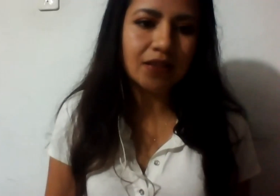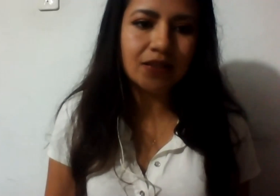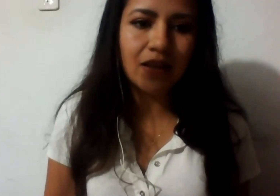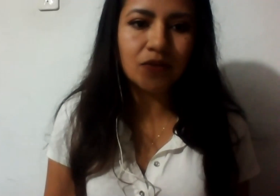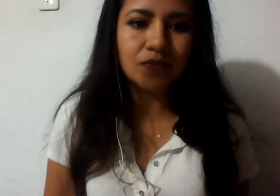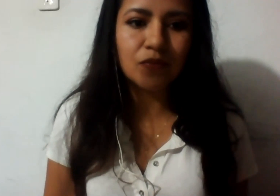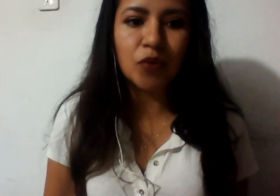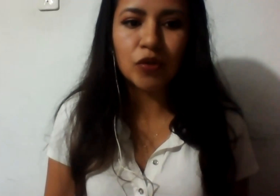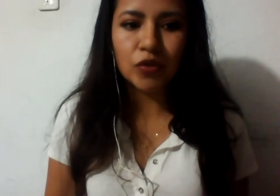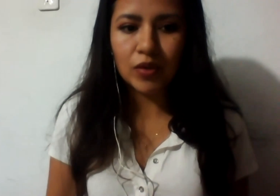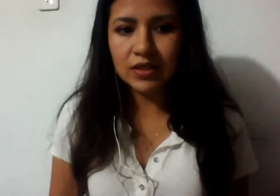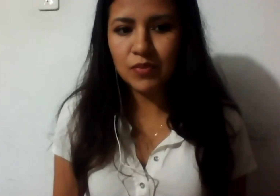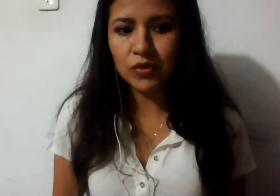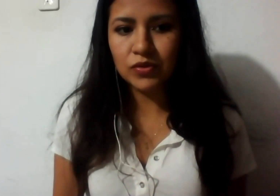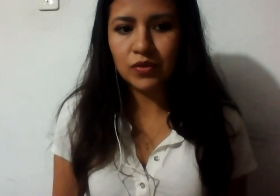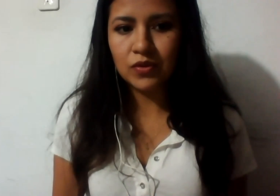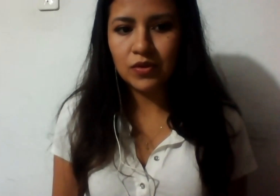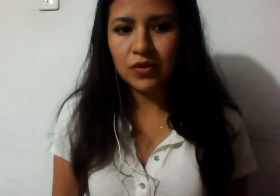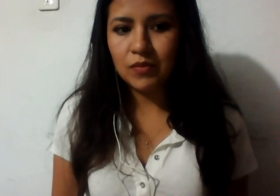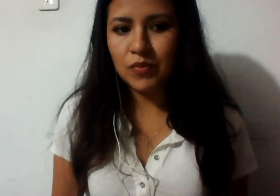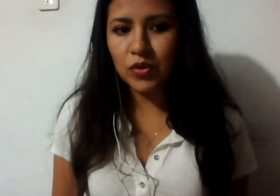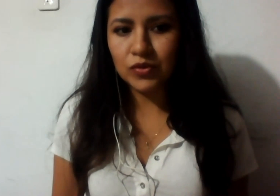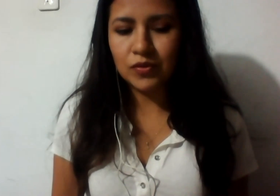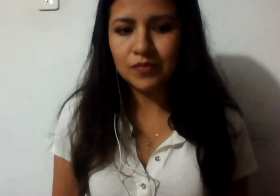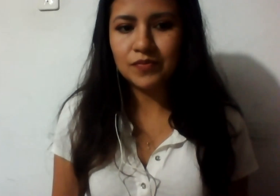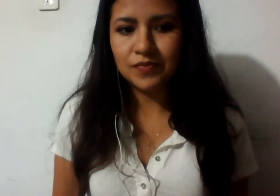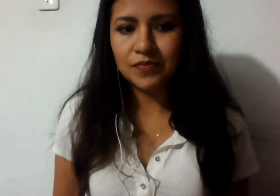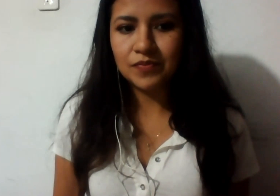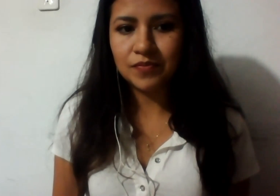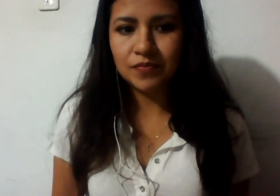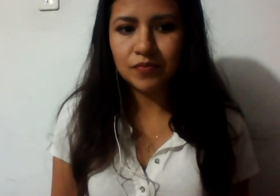Ojalá que esté sano. Pronto, así es pronto. Pronto.